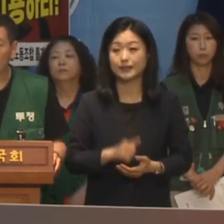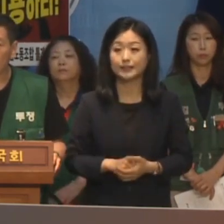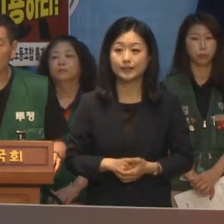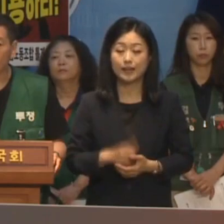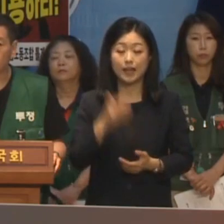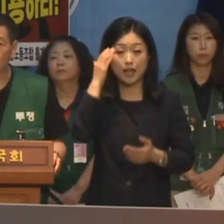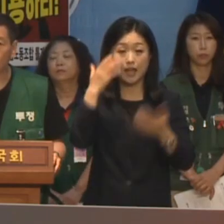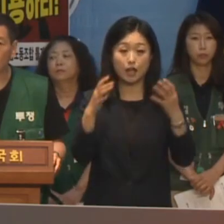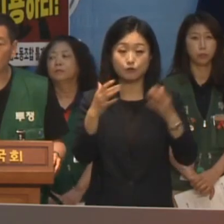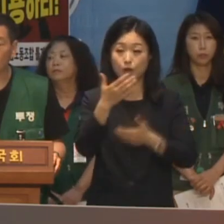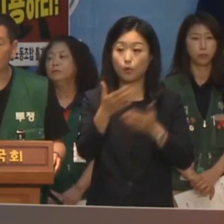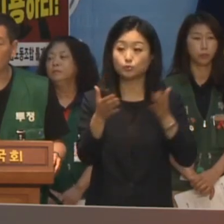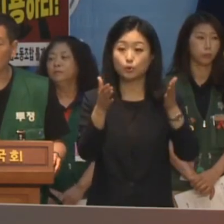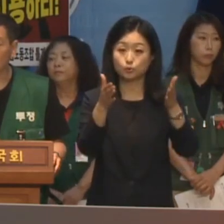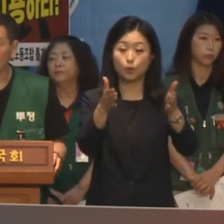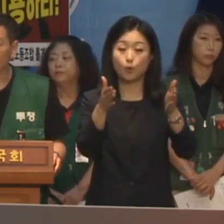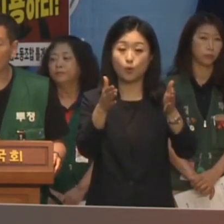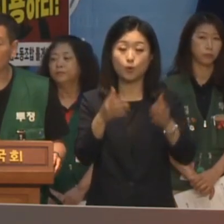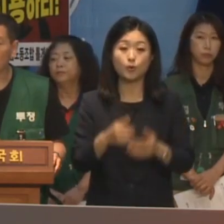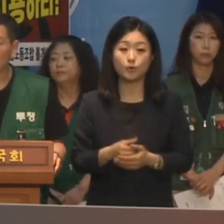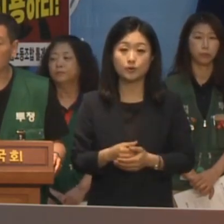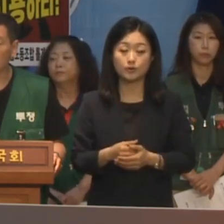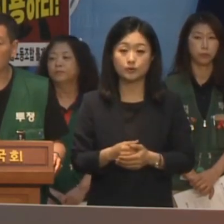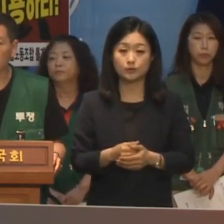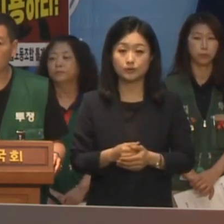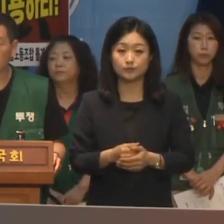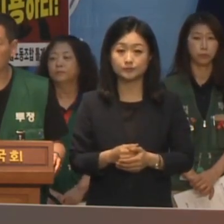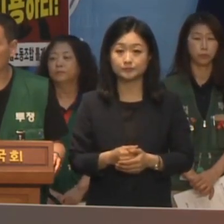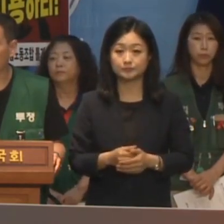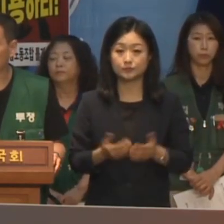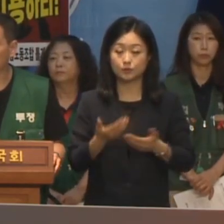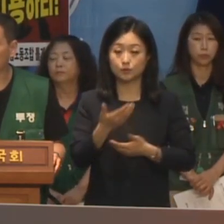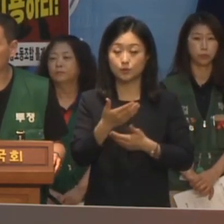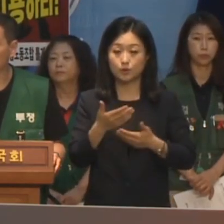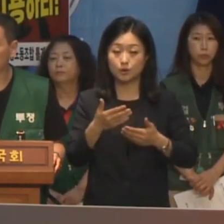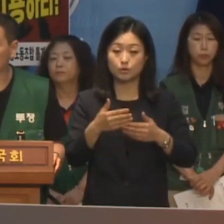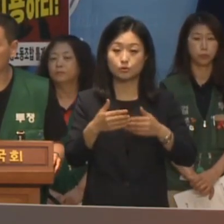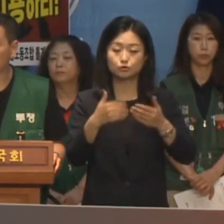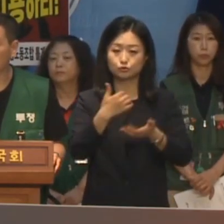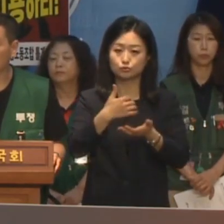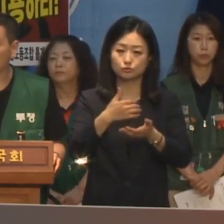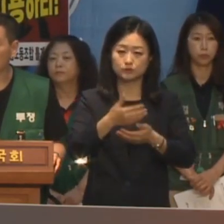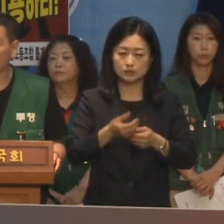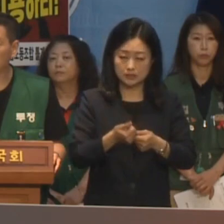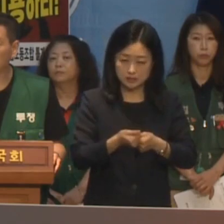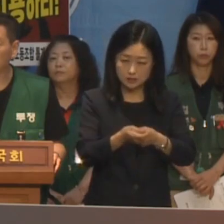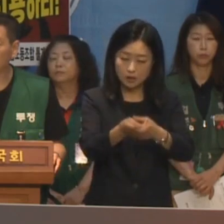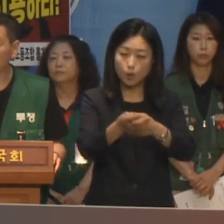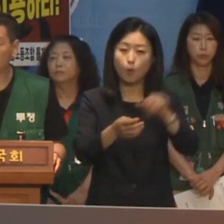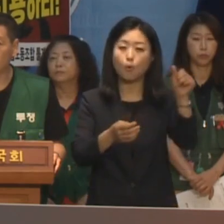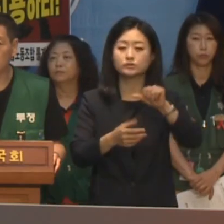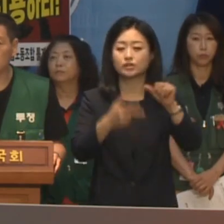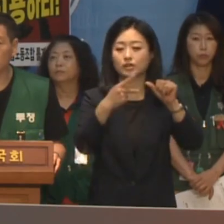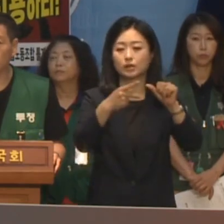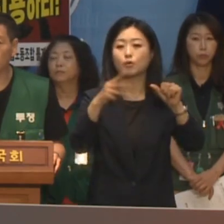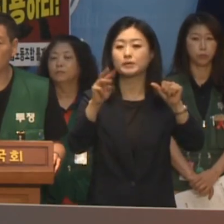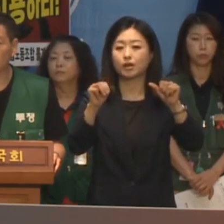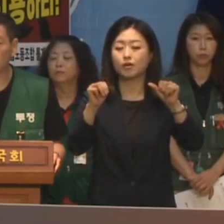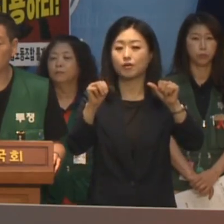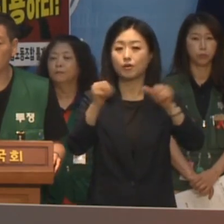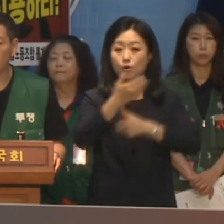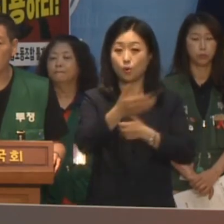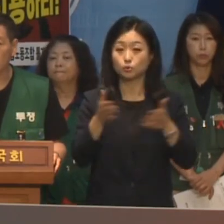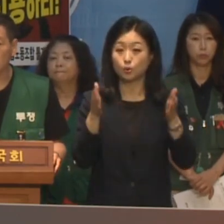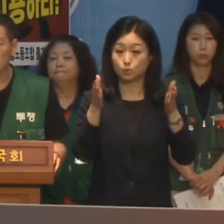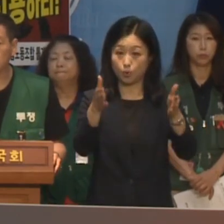우리나라 고속도로가 도로공사가 밝힌 바에 의하면 5,000km가 넘습니다. 이 5,000km가 넘는